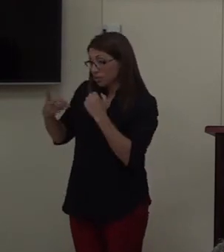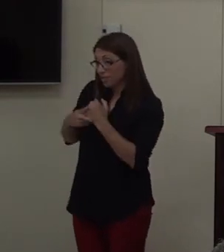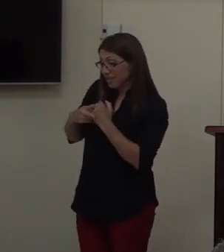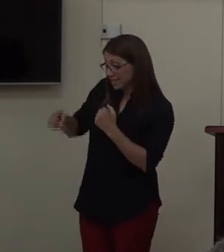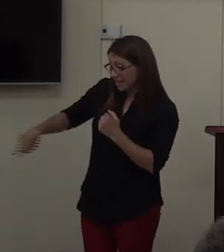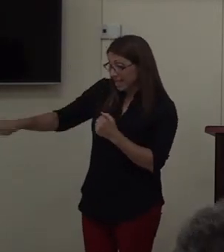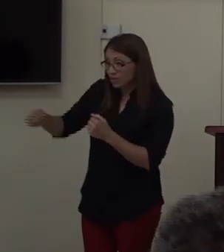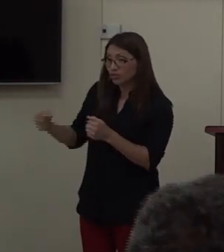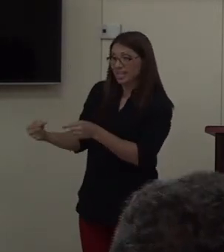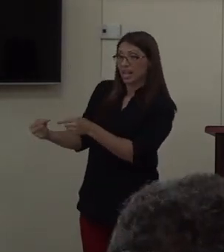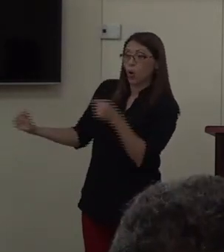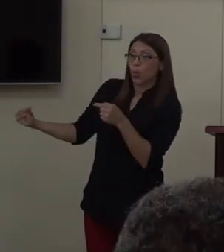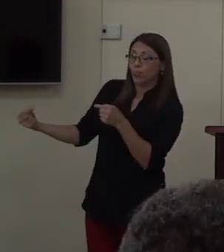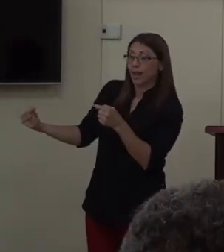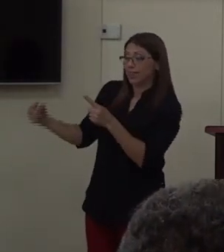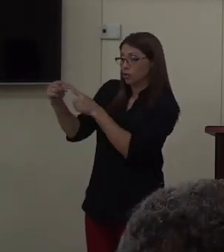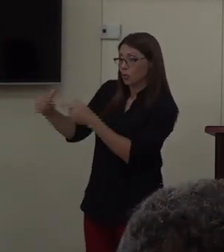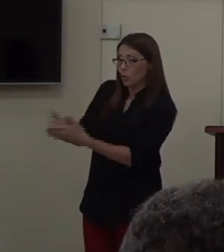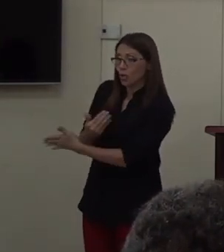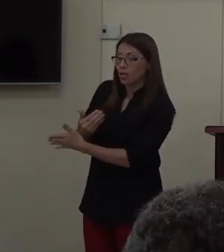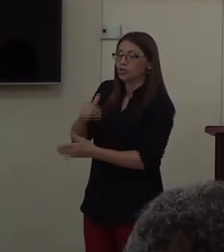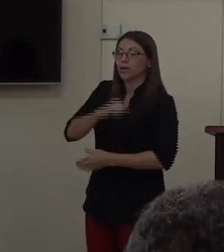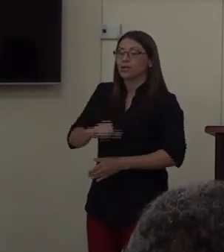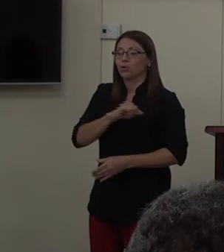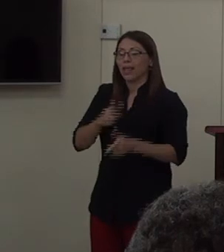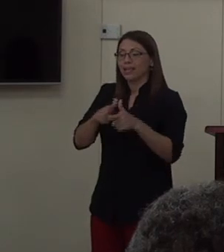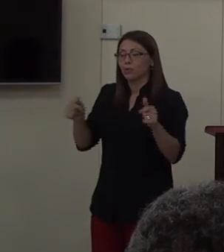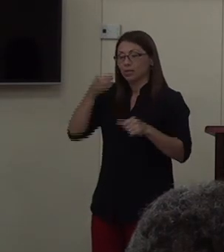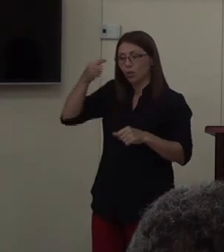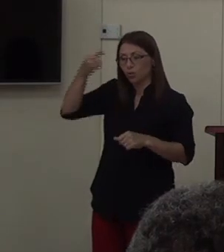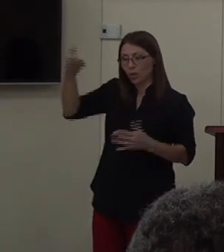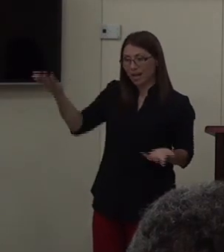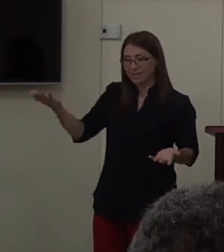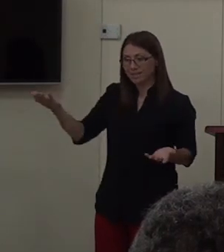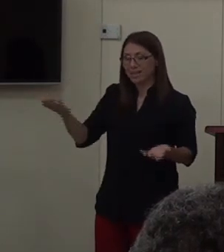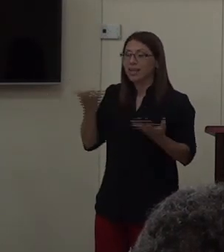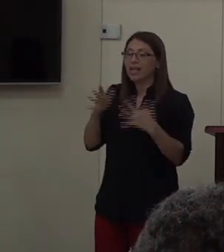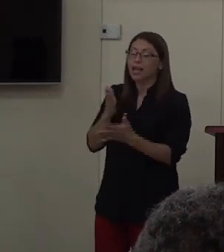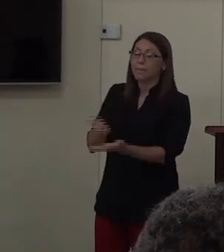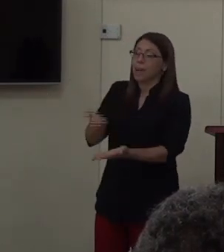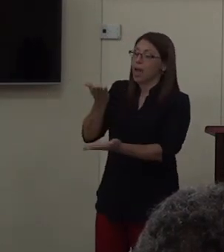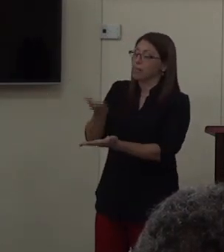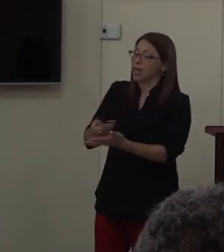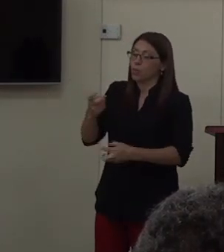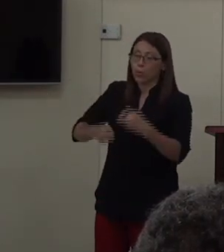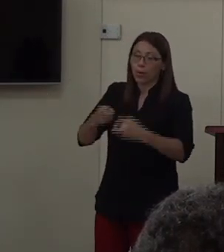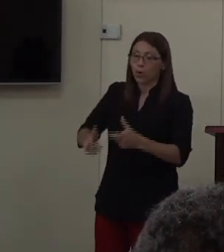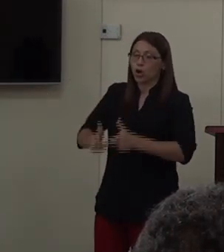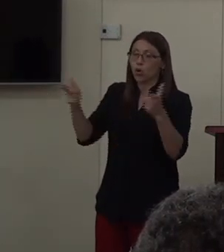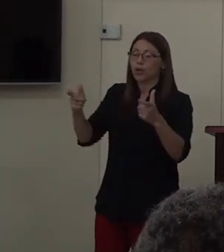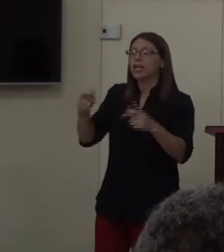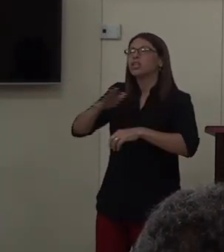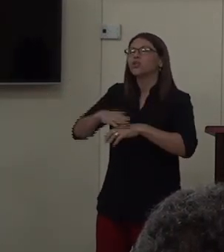los neologismos son las autoridades lingüístico-culturales, que ya plantean entonces un problema muy enorme, ¿verdad?, sobre cuál es el modelo de